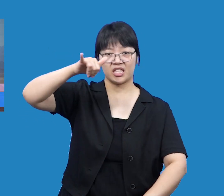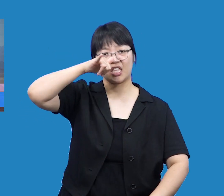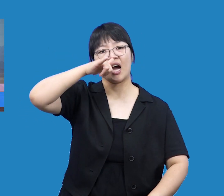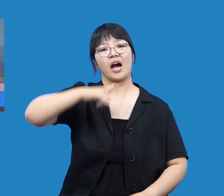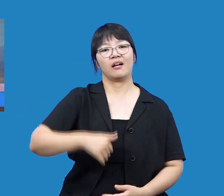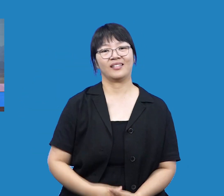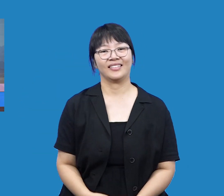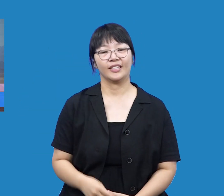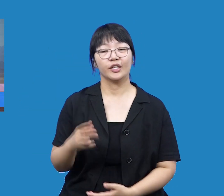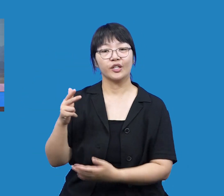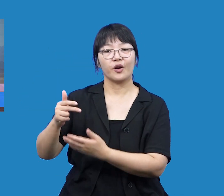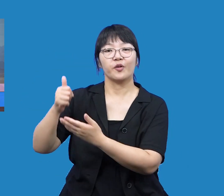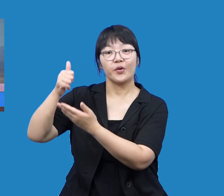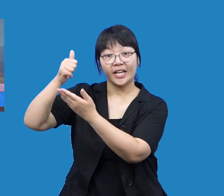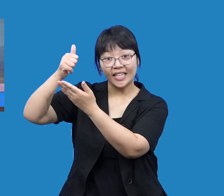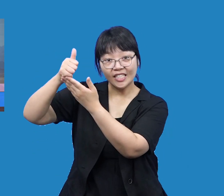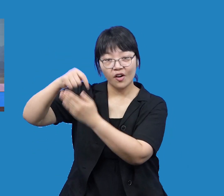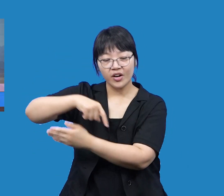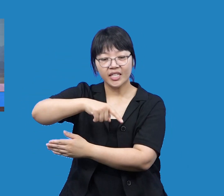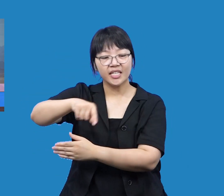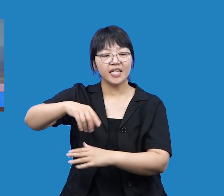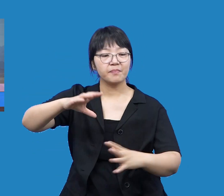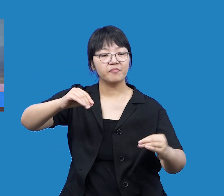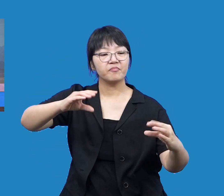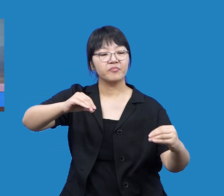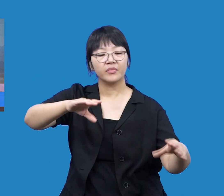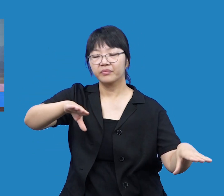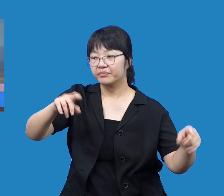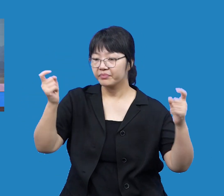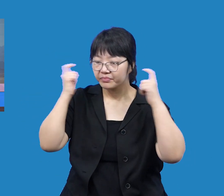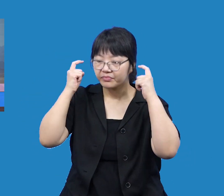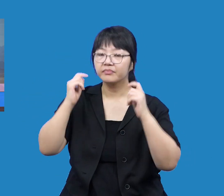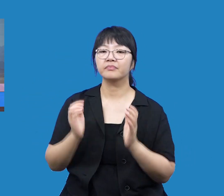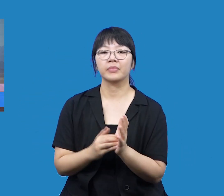하매 여호와께서 이 말을 들으셨더라.